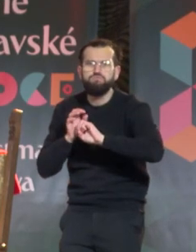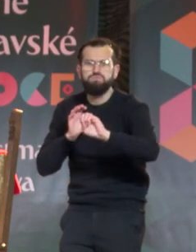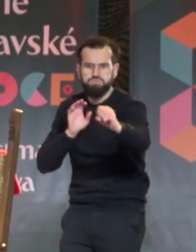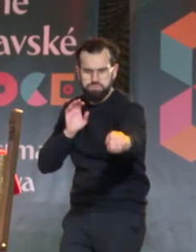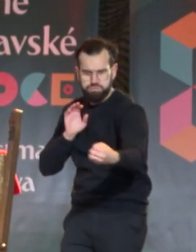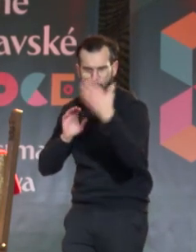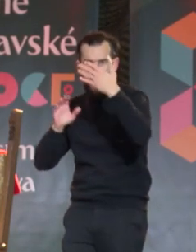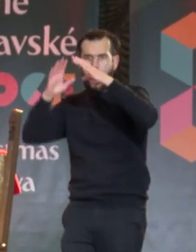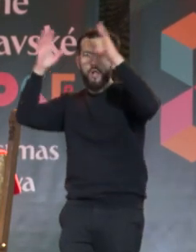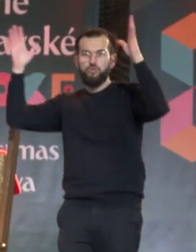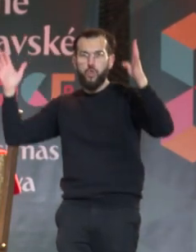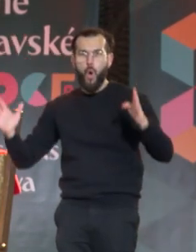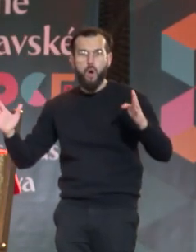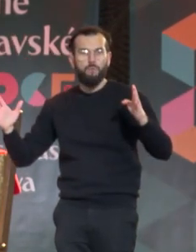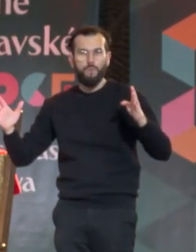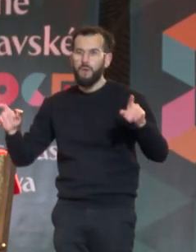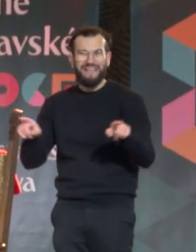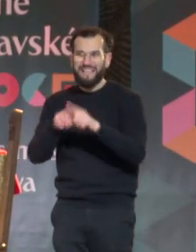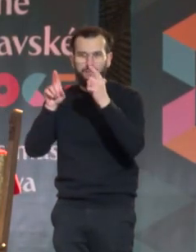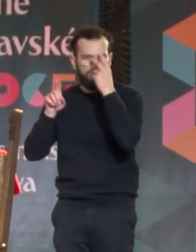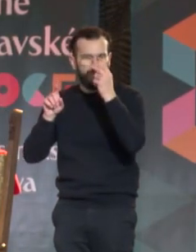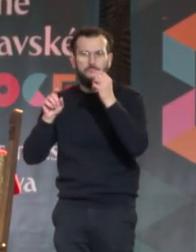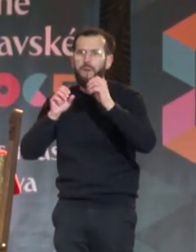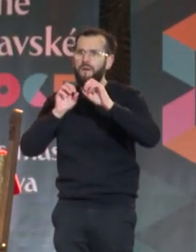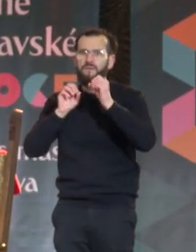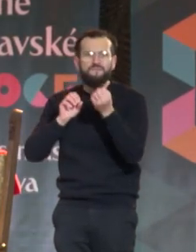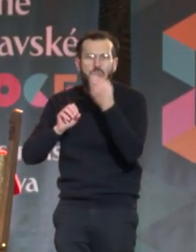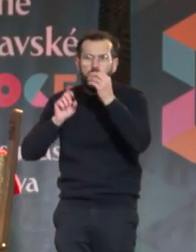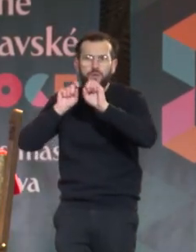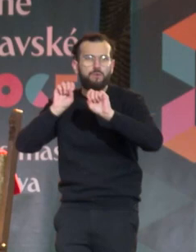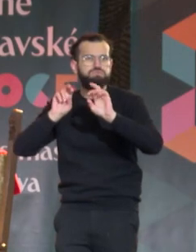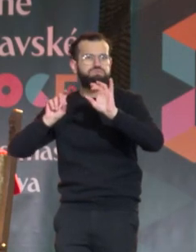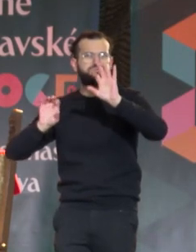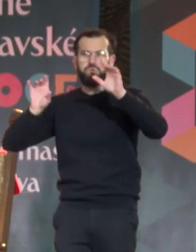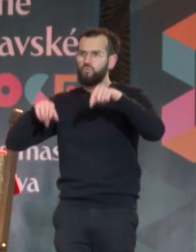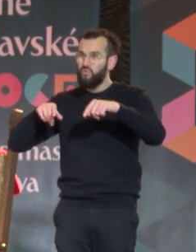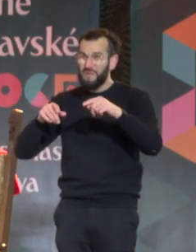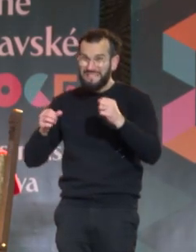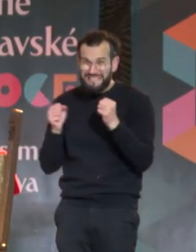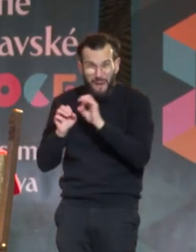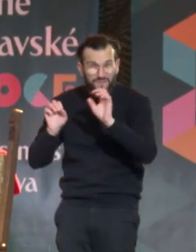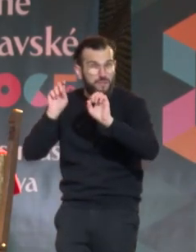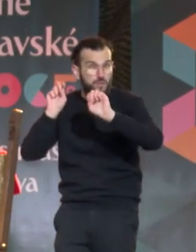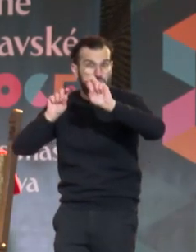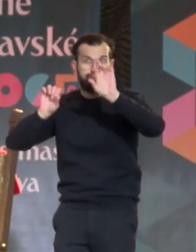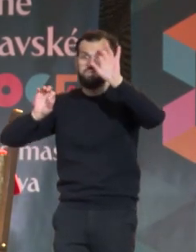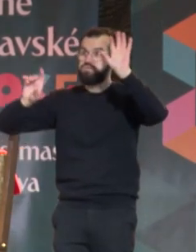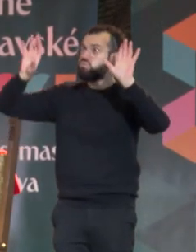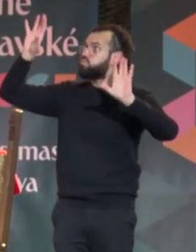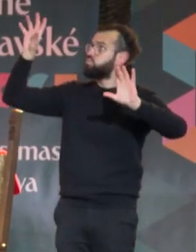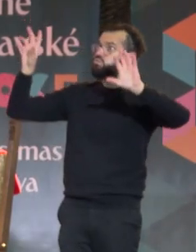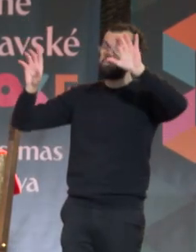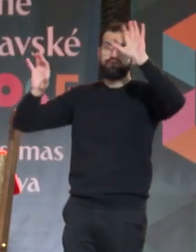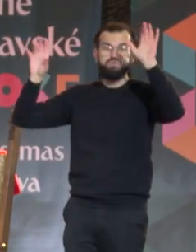dom, ten celý okamžite zarastá kvetmi. Teraz, uprostred zimy. Ako nejaký zámok